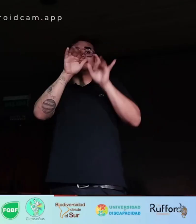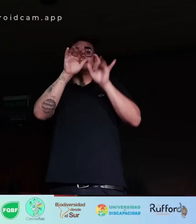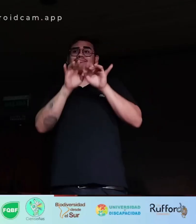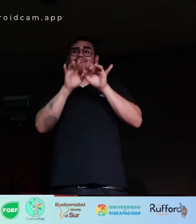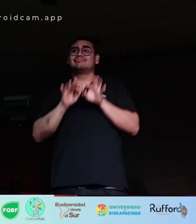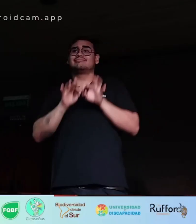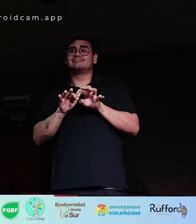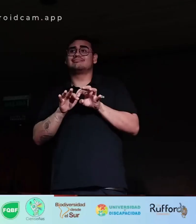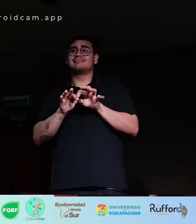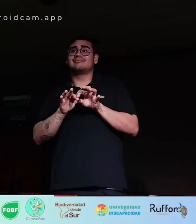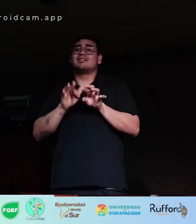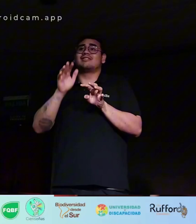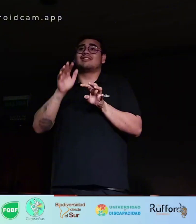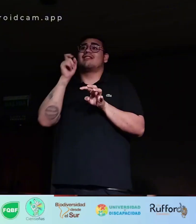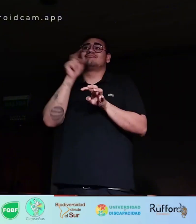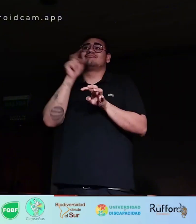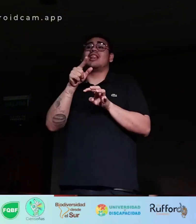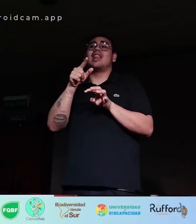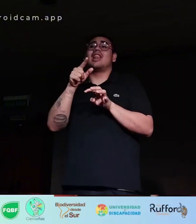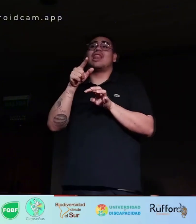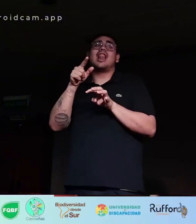y lo usa.